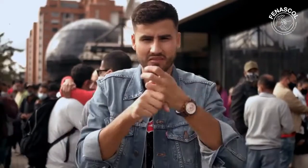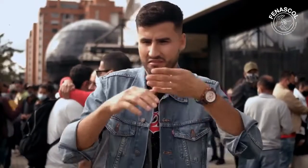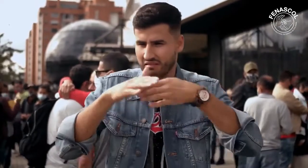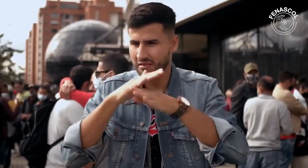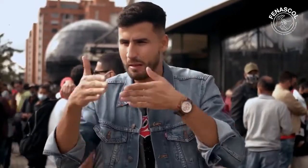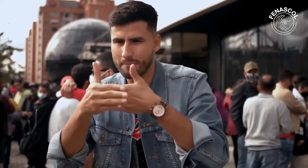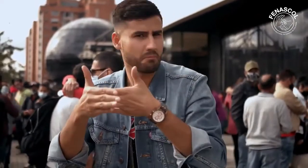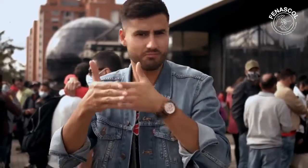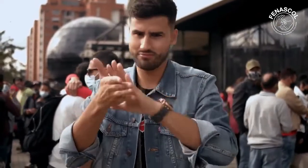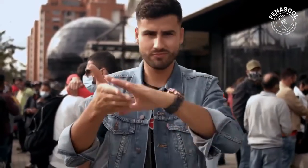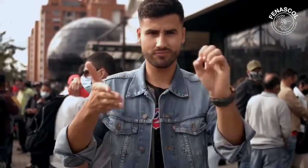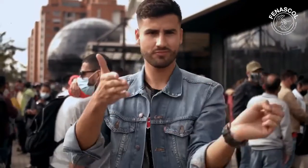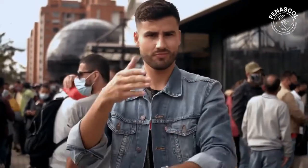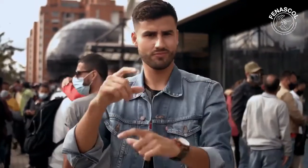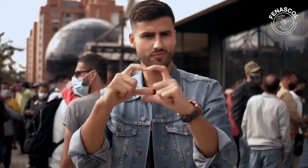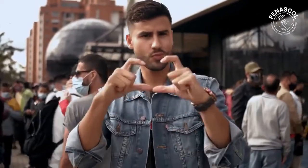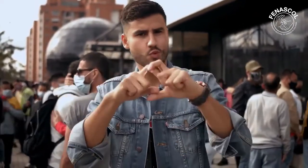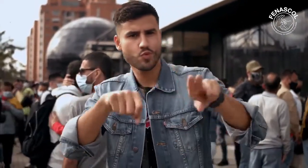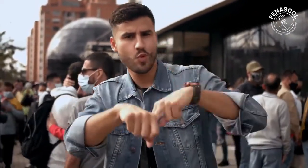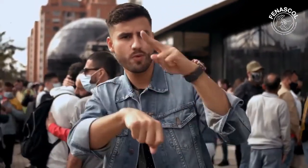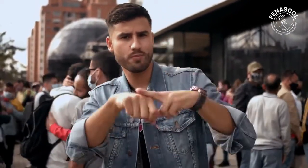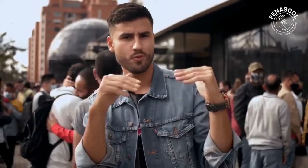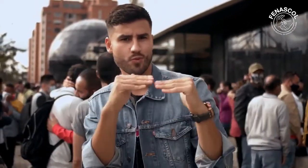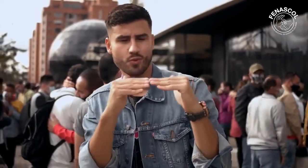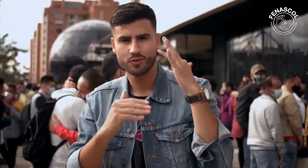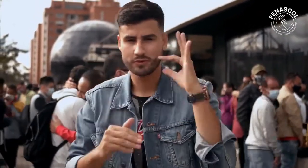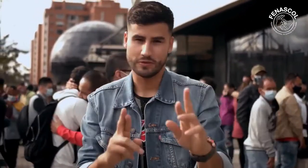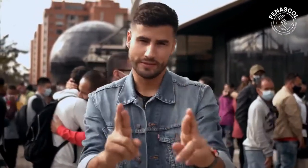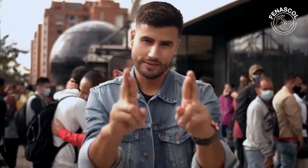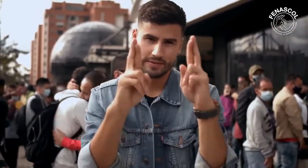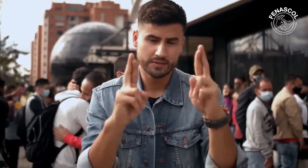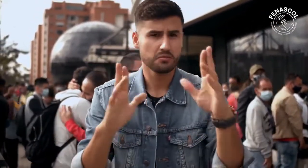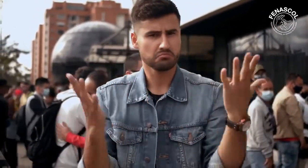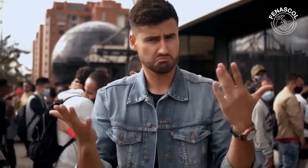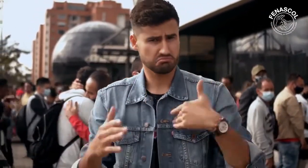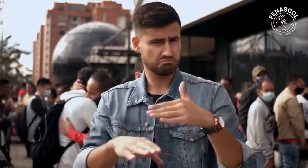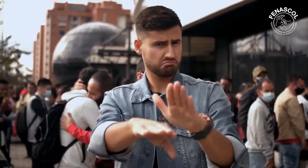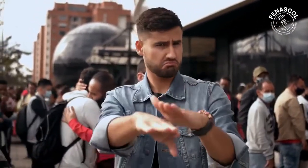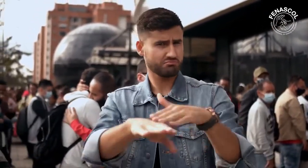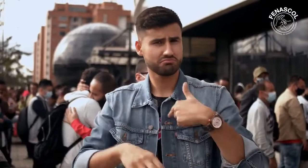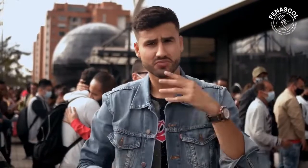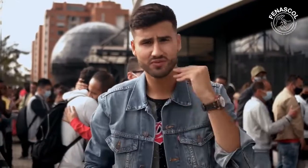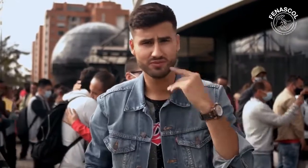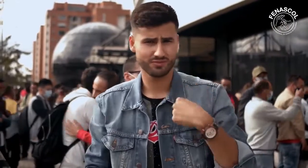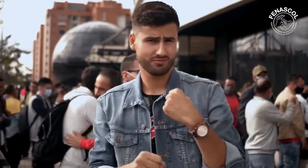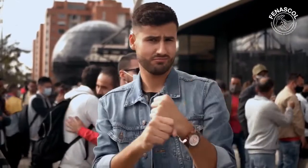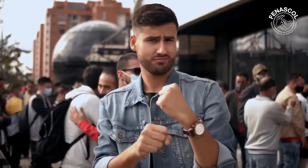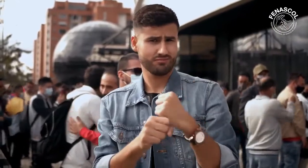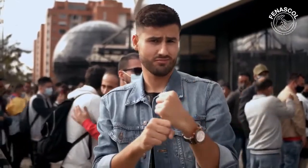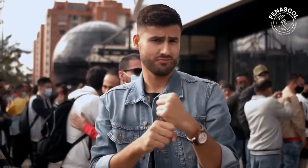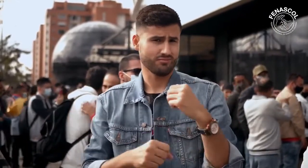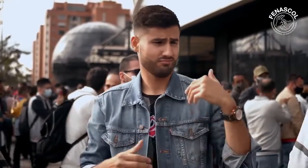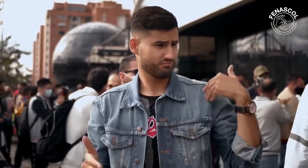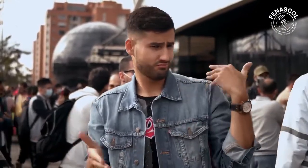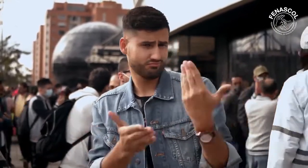nos dificulta el acceso a la misma. Debe ser una licencia de tránsito normal, igual a la de las oyentes. Yo tengo experiencia trabajando, llevo muchos